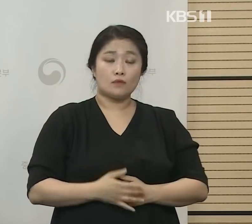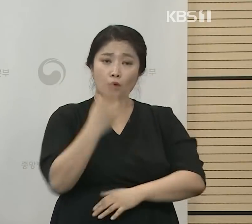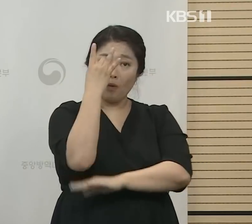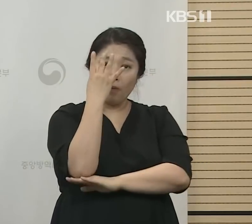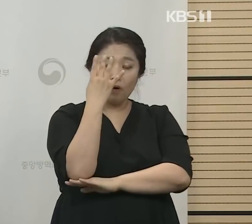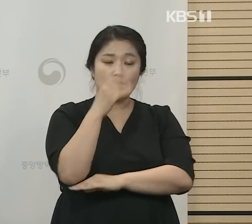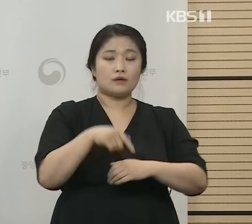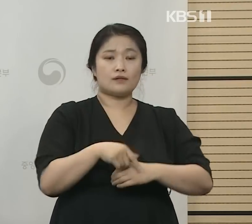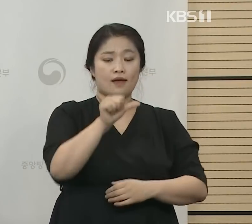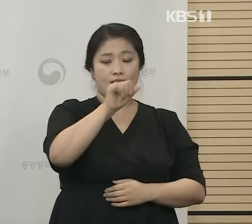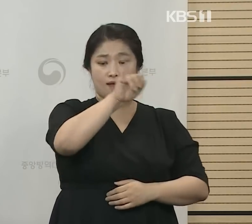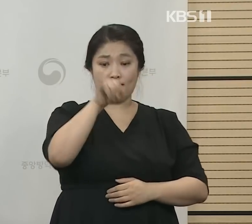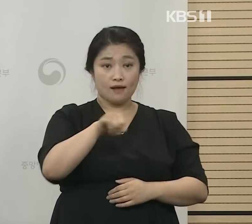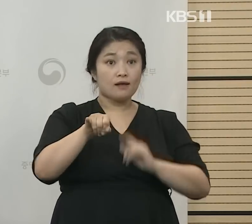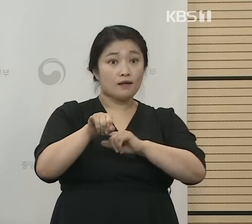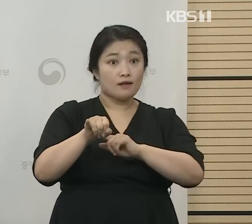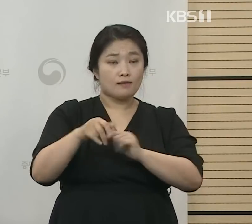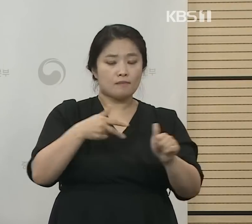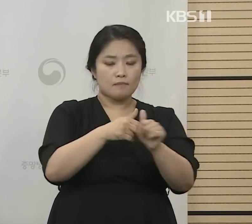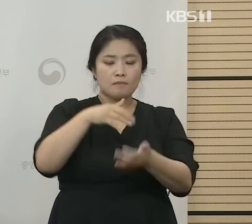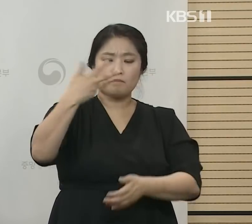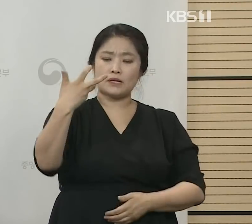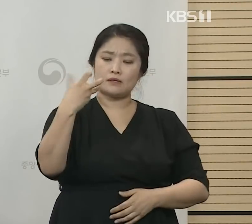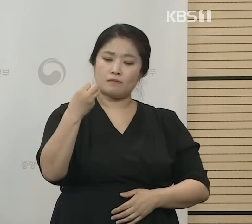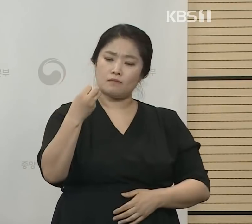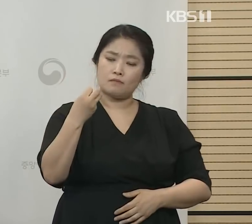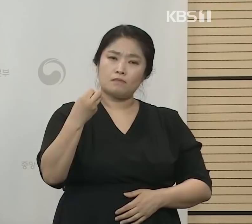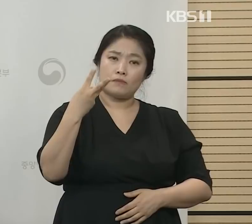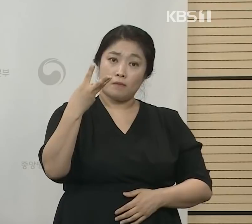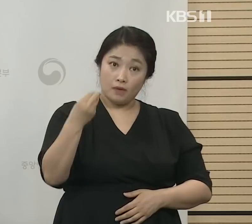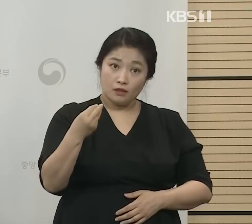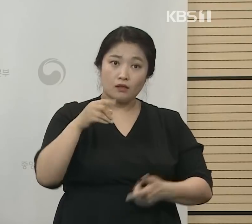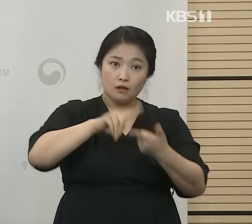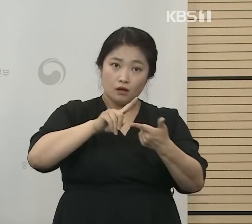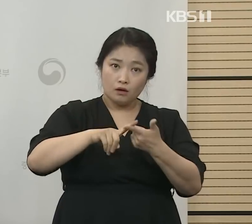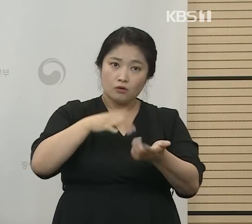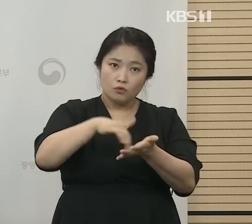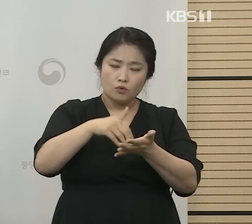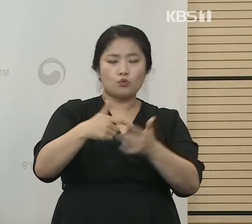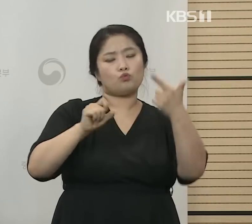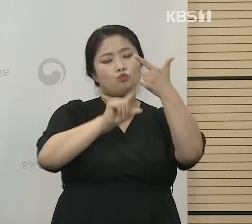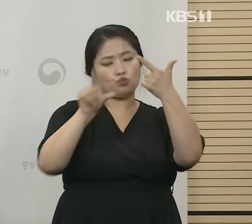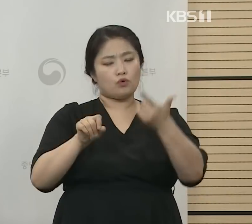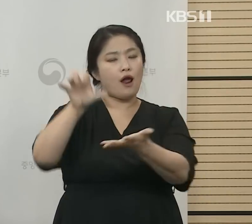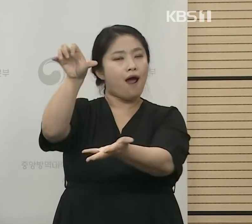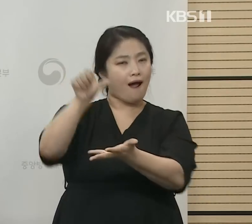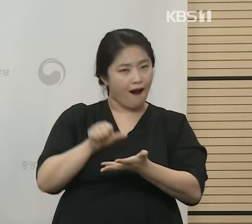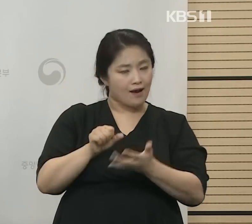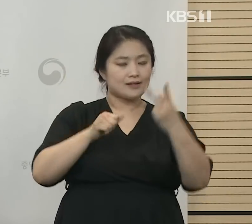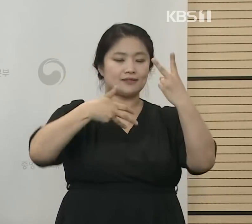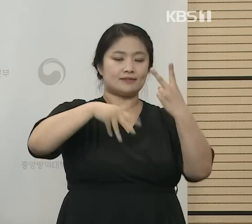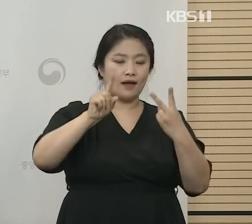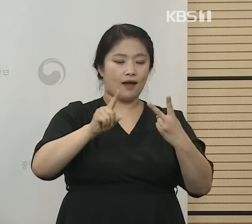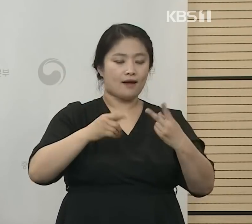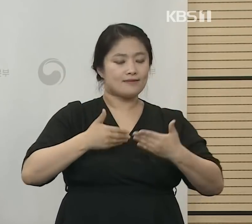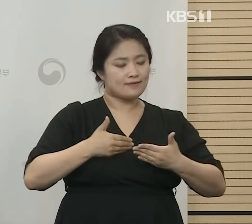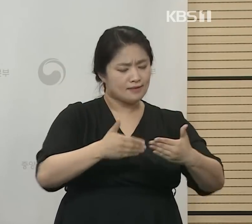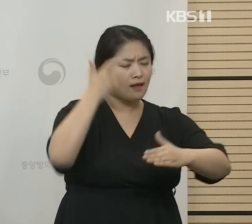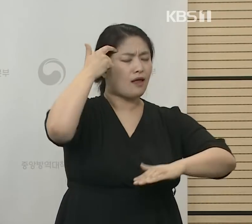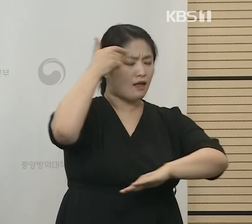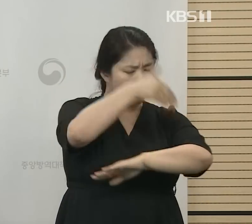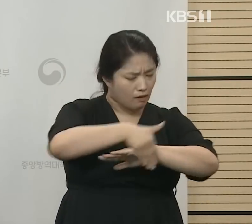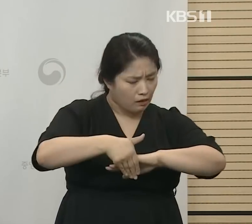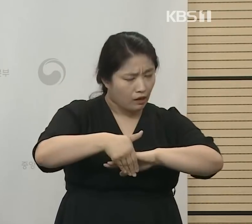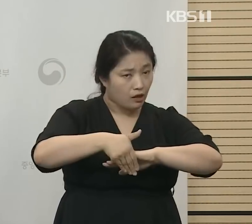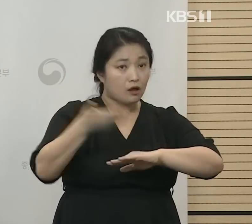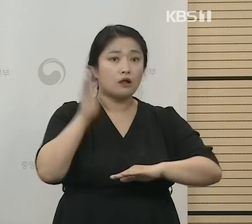당초에 코박스 아스트라제네카 백신 83만여 회분이 6월 말에 도입되어 2차 접종에 활용할